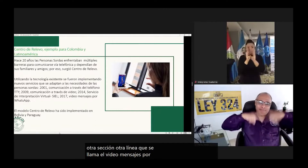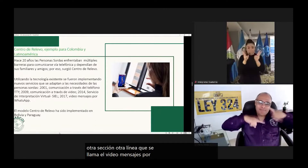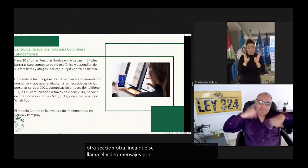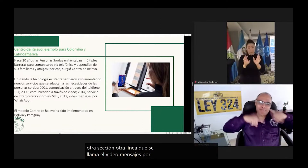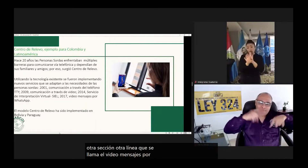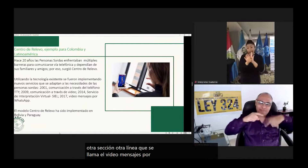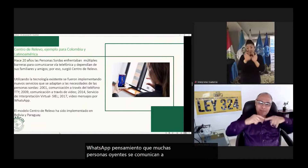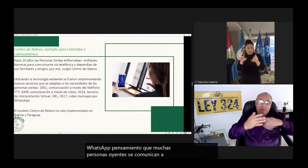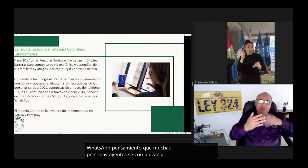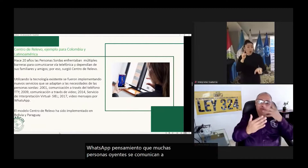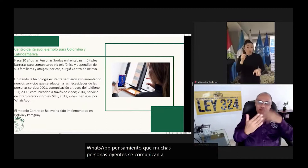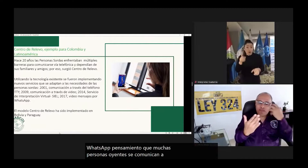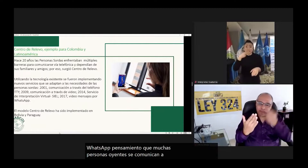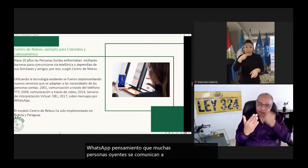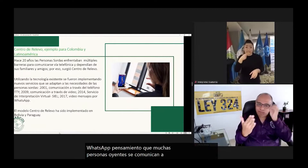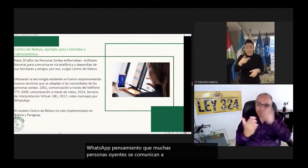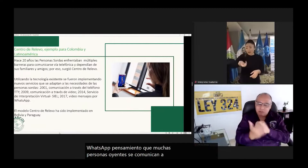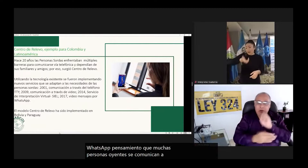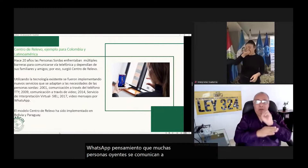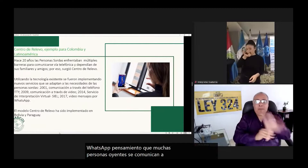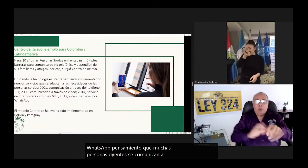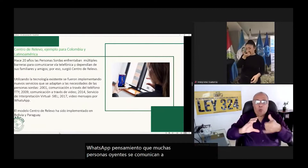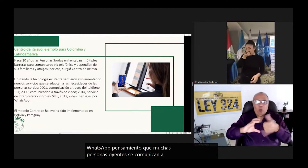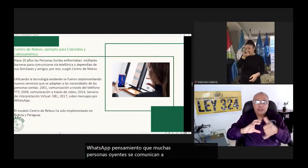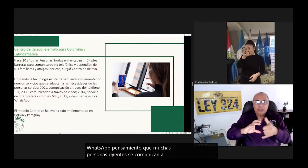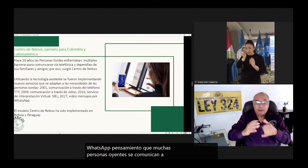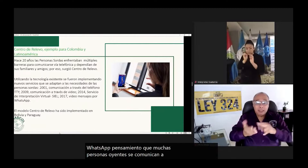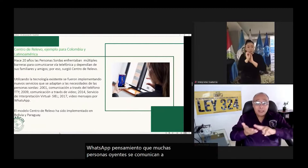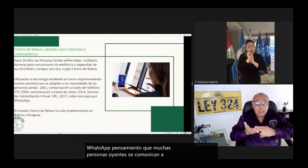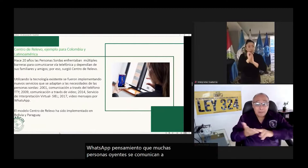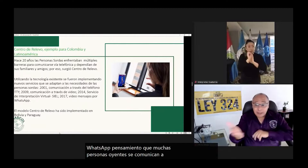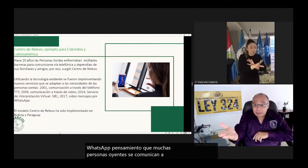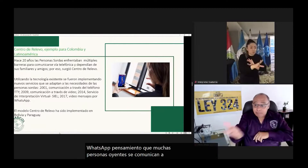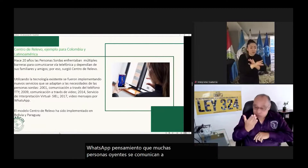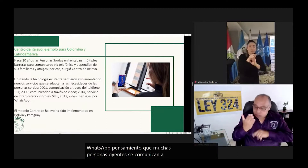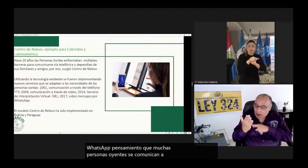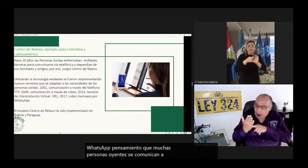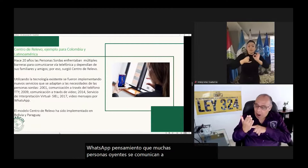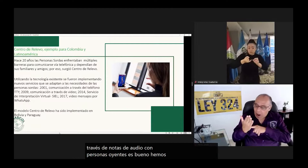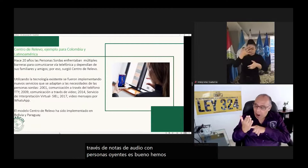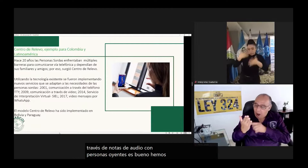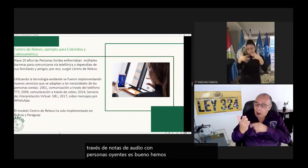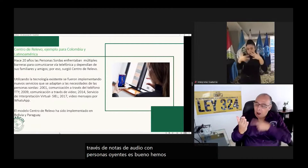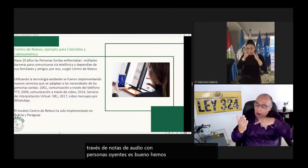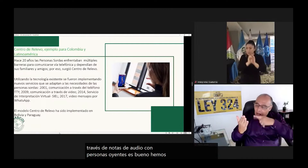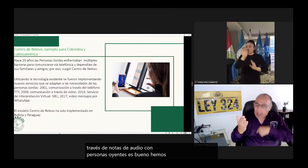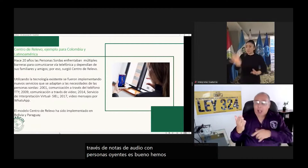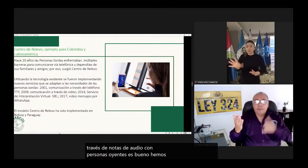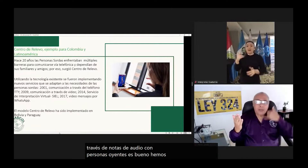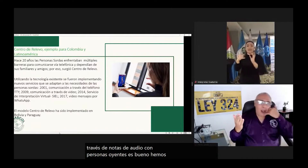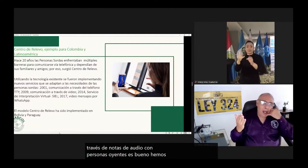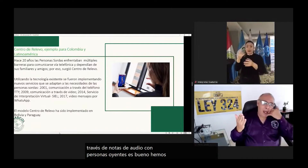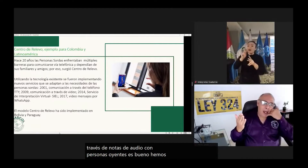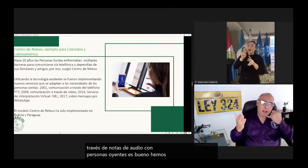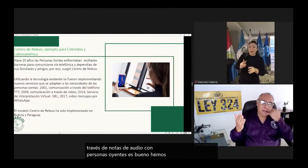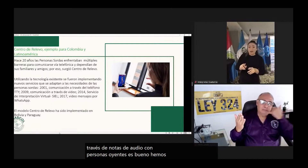notas de audio con personas oyentes. Pues bueno, hemos abierto esta línea para que una persona sorda pueda enviar un